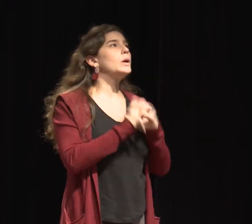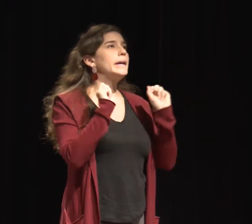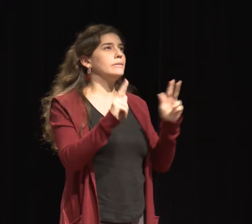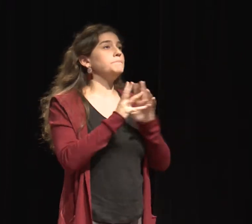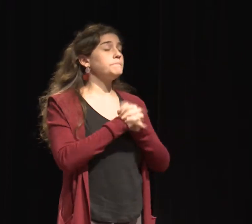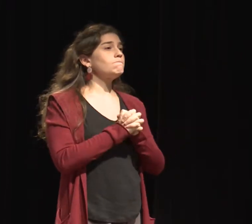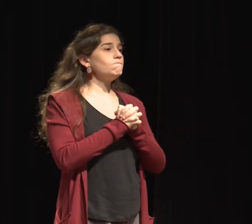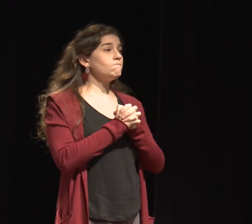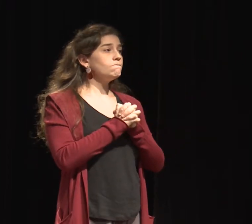intérprete faz a tradução.